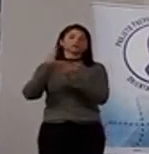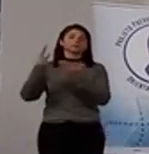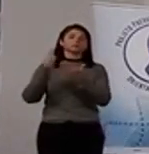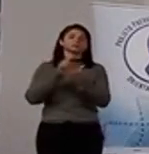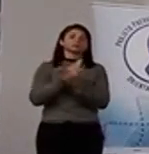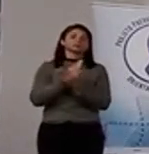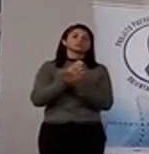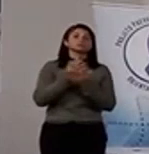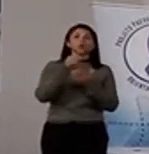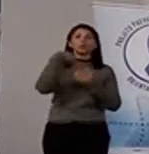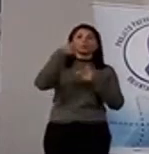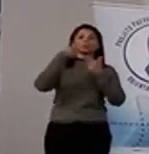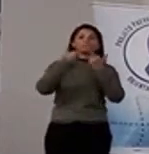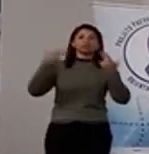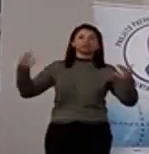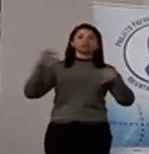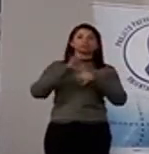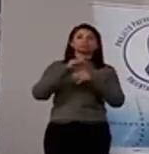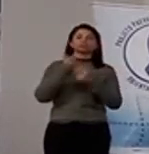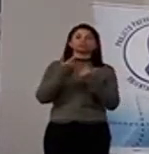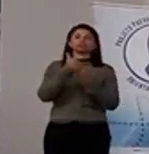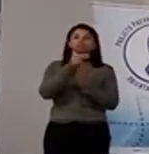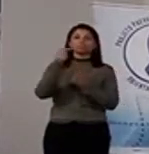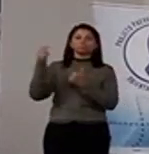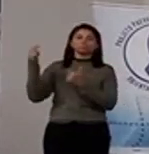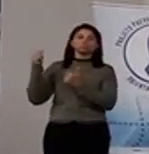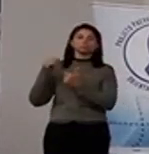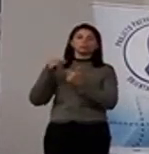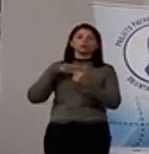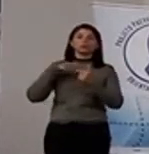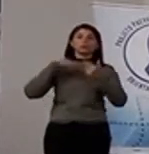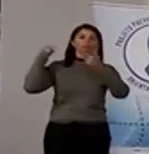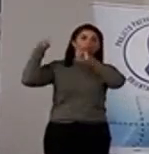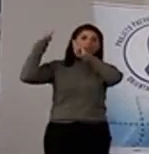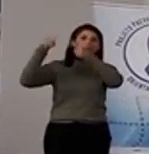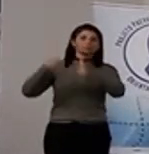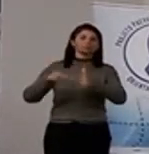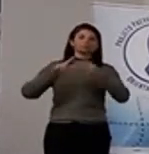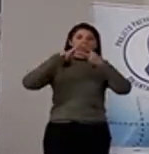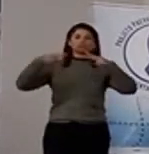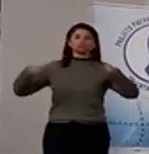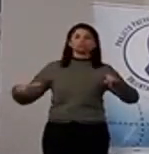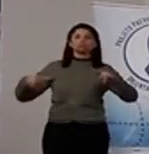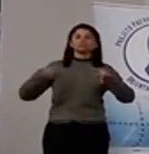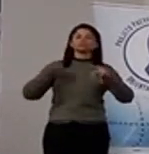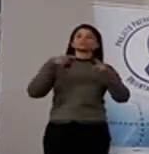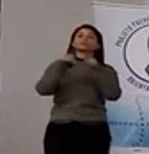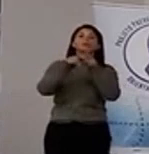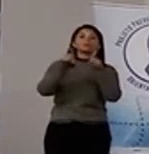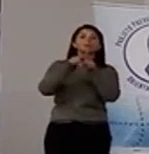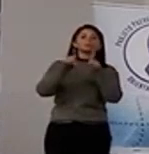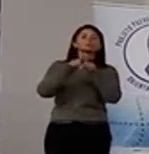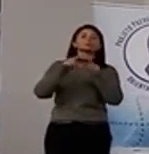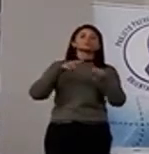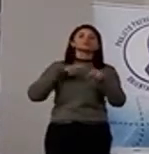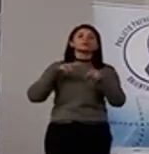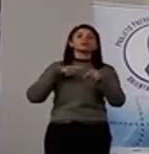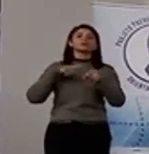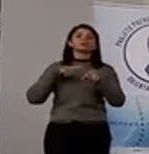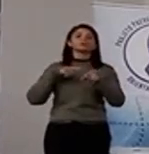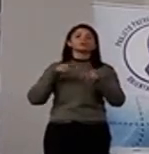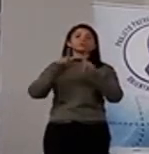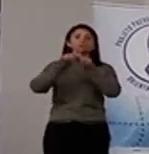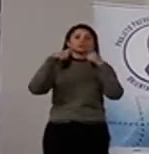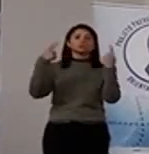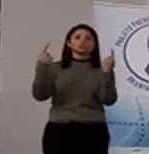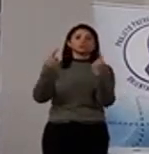diferença. Então, ele parece ser mais indicado para as epilepsias de causa genética e para algumas síndromes genéticas, como, por exemplo, síndrome de Dravet, um dos que